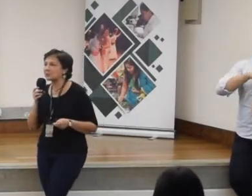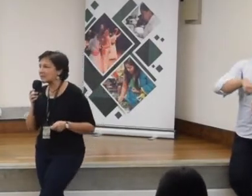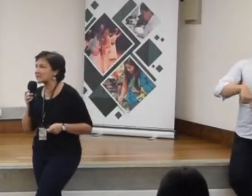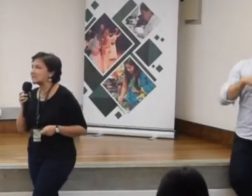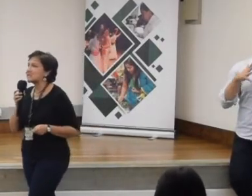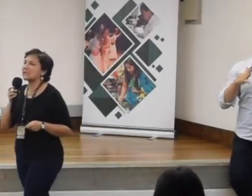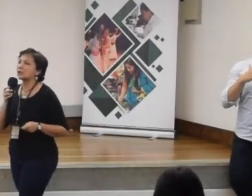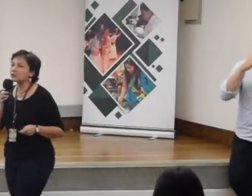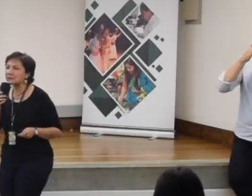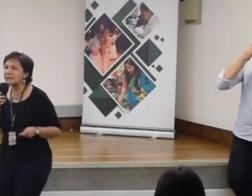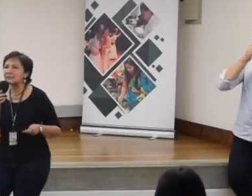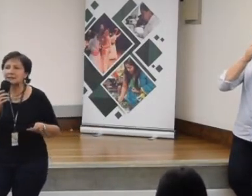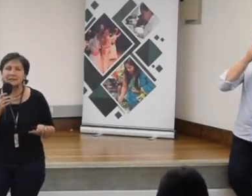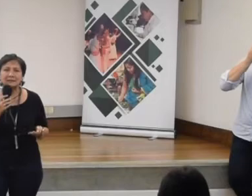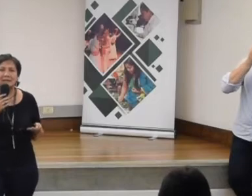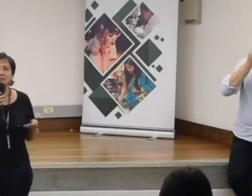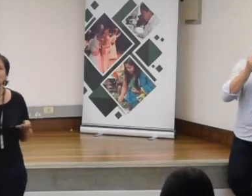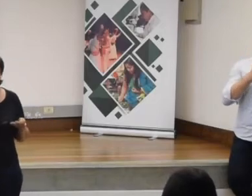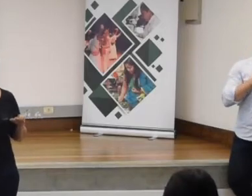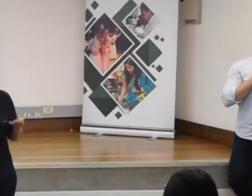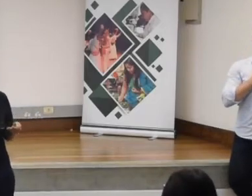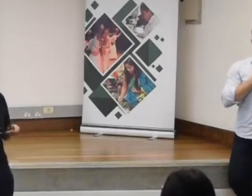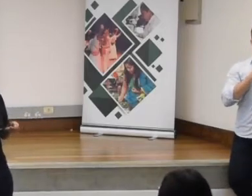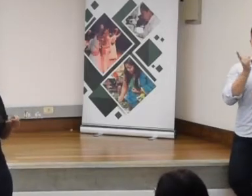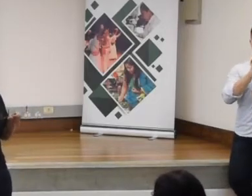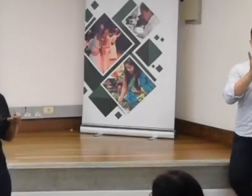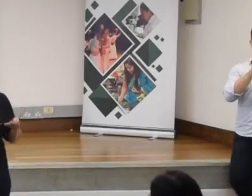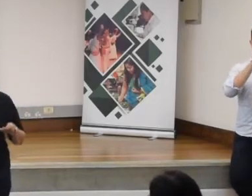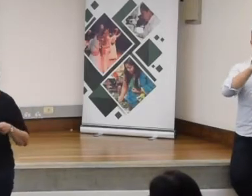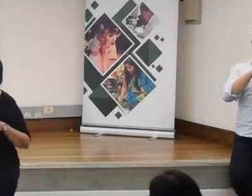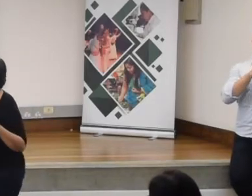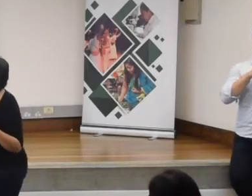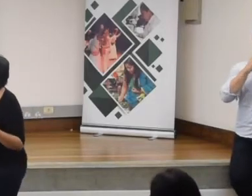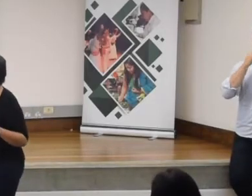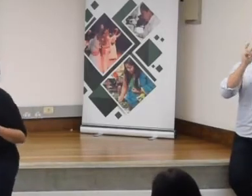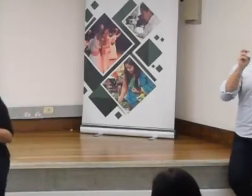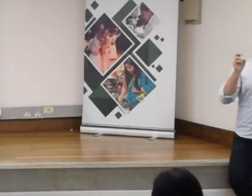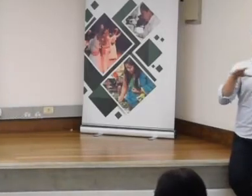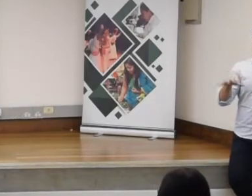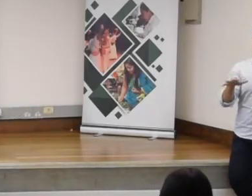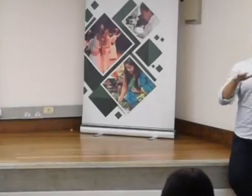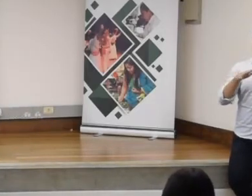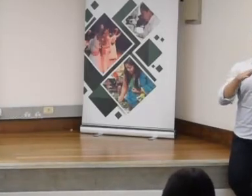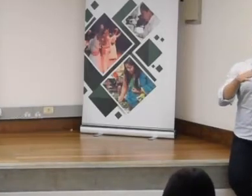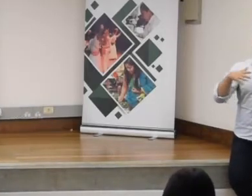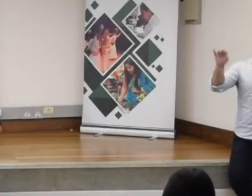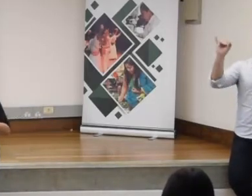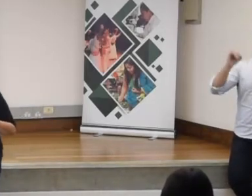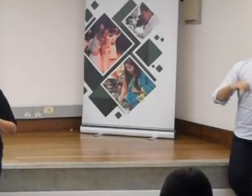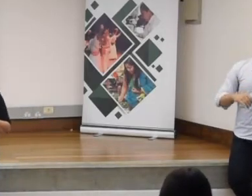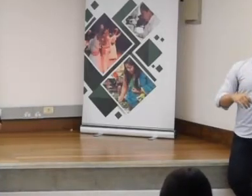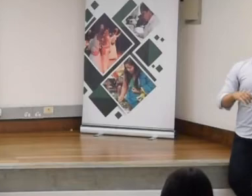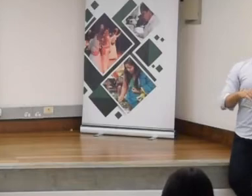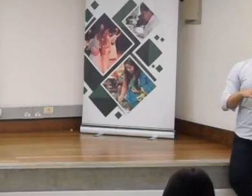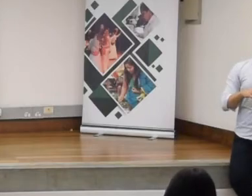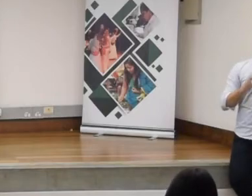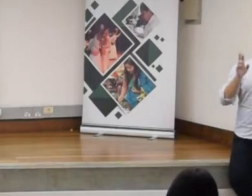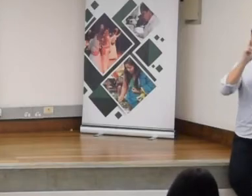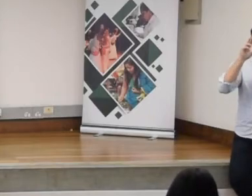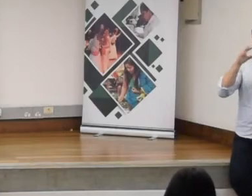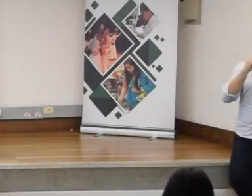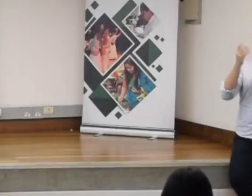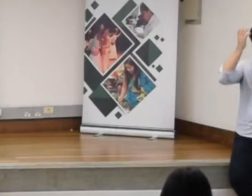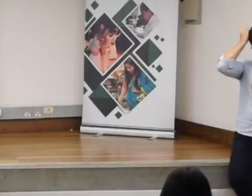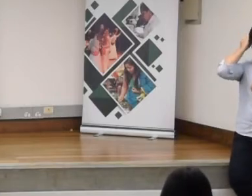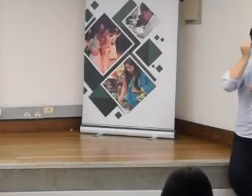creemos también que no se trata de acciones paralelas, aisladas, como bien lo decía mi querido Sergio, pero